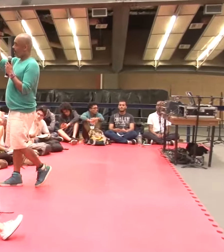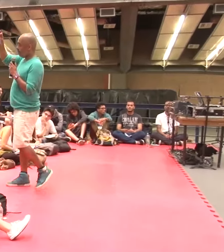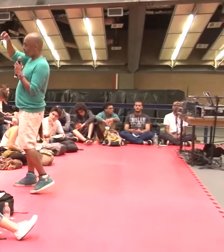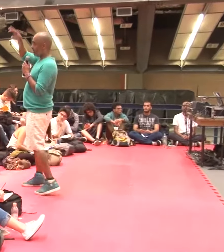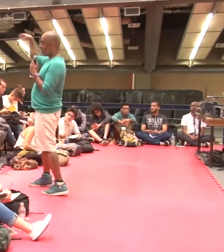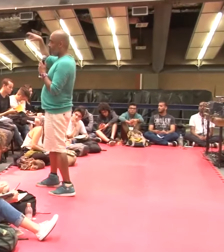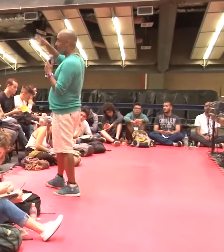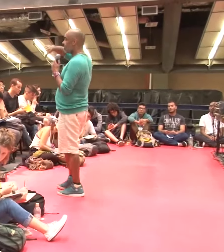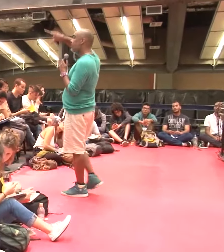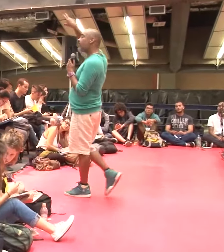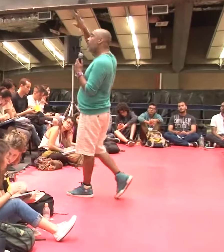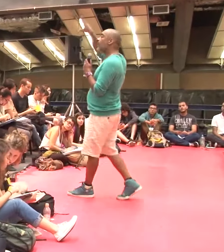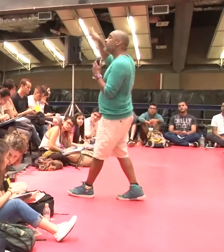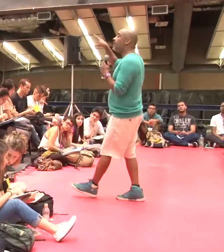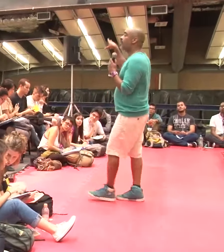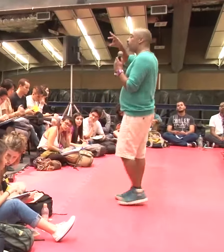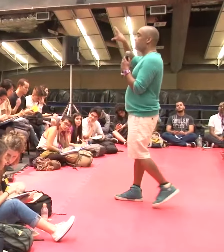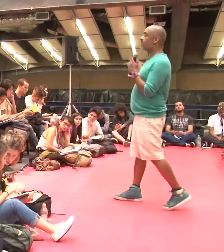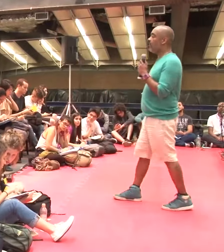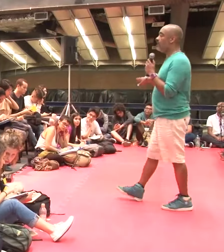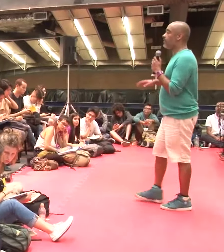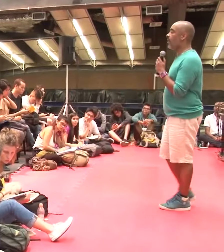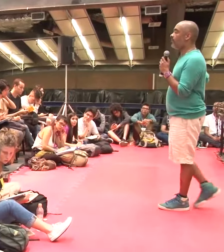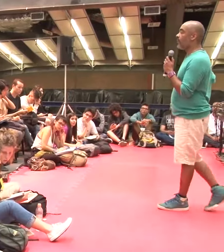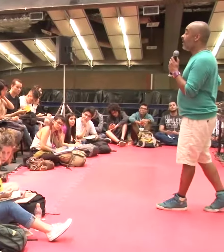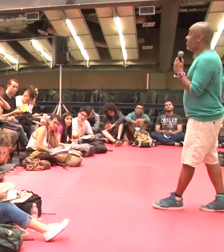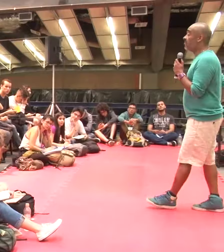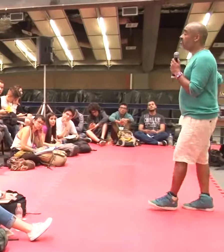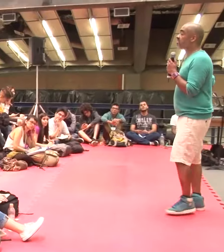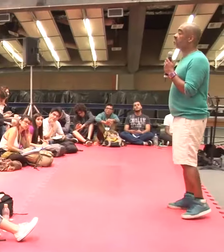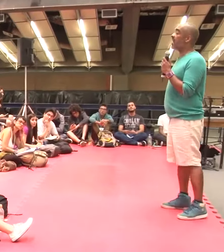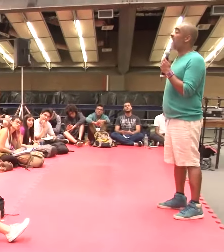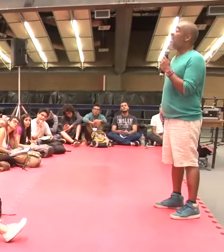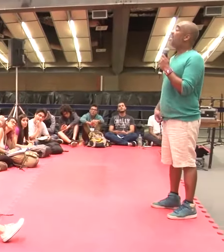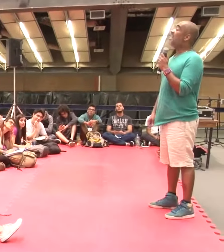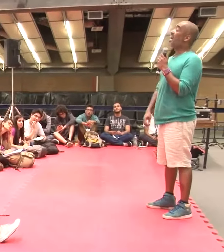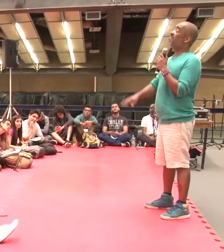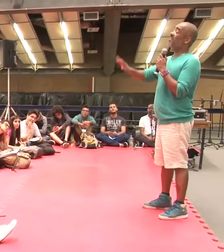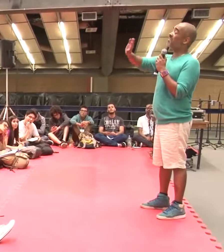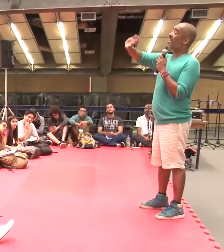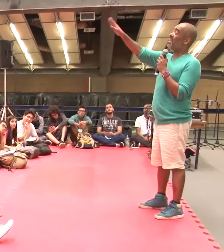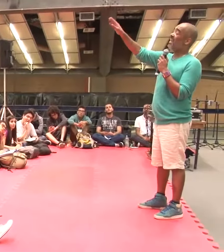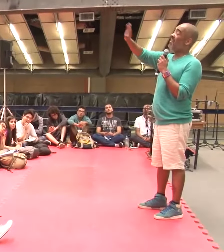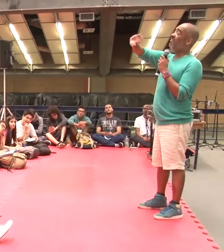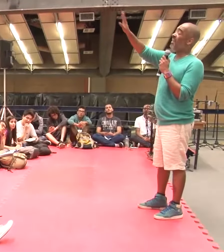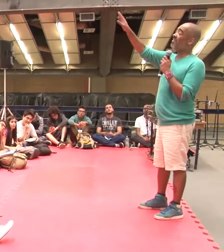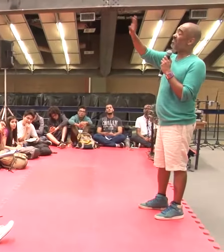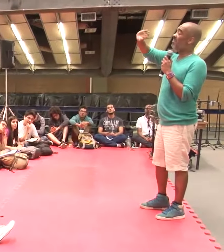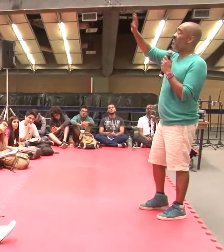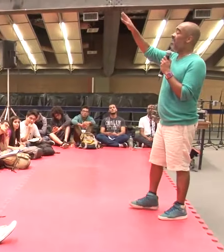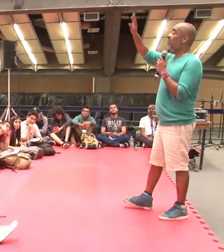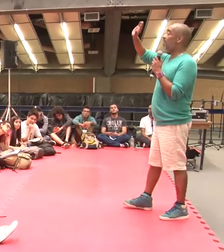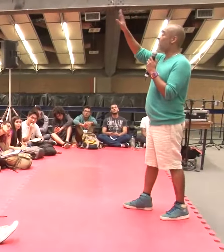Inclusive, eu posso pensar esses campos maiores, né, de posição entre as obras. O Cortiço não quer criar em você